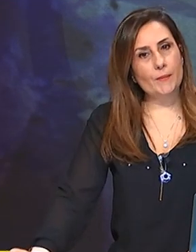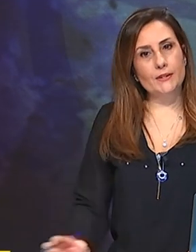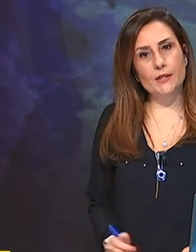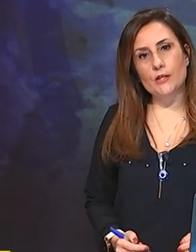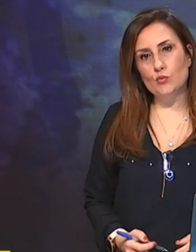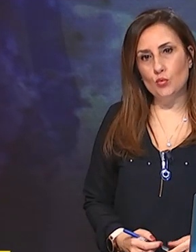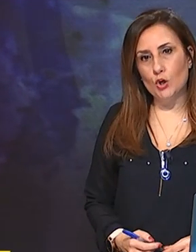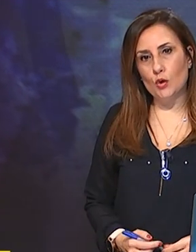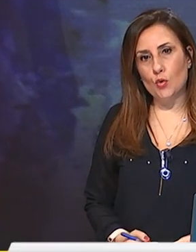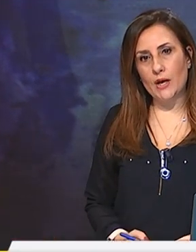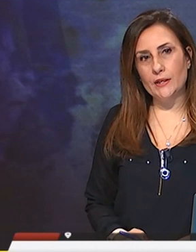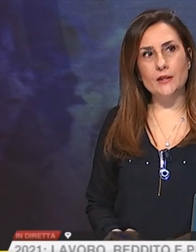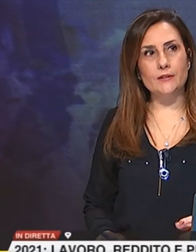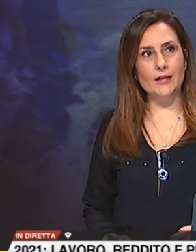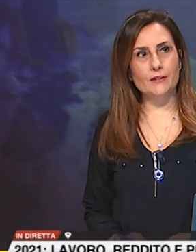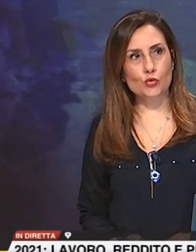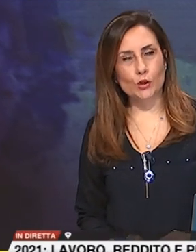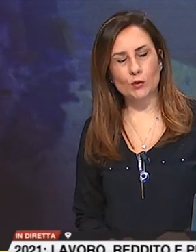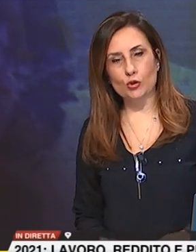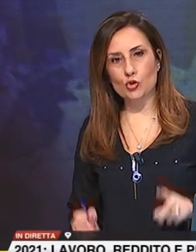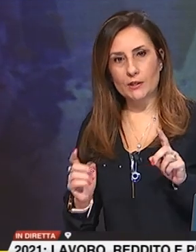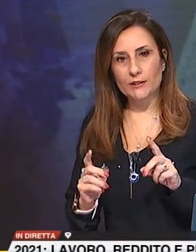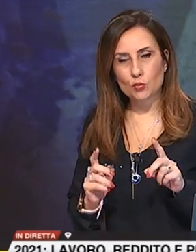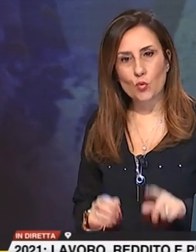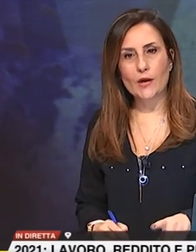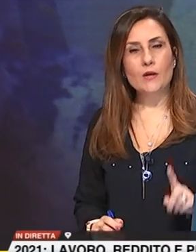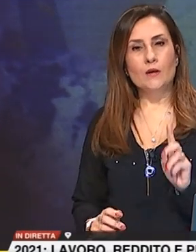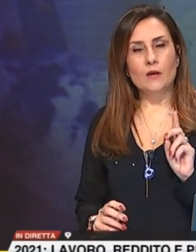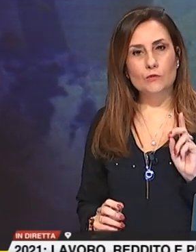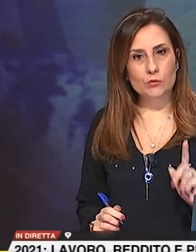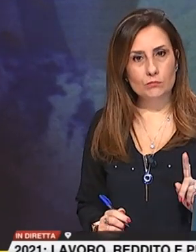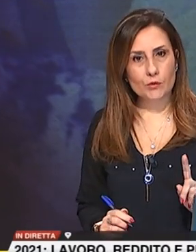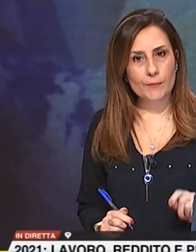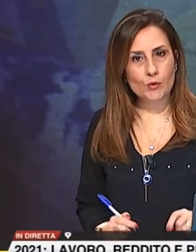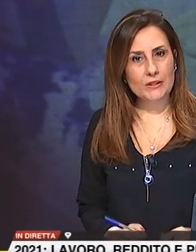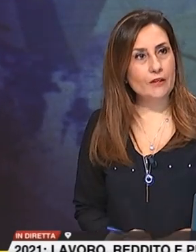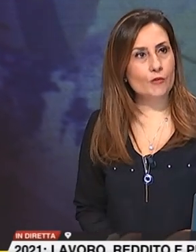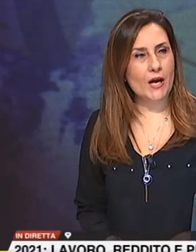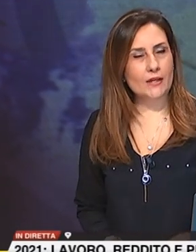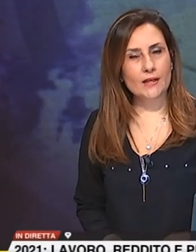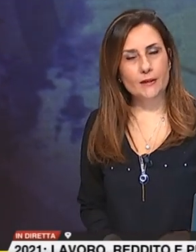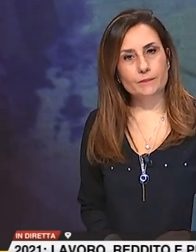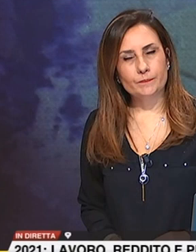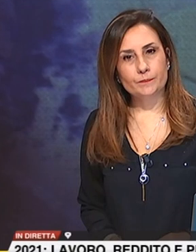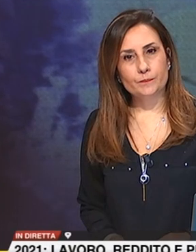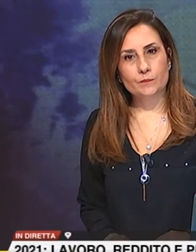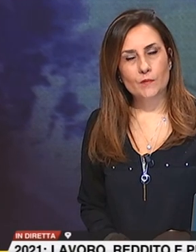Rieccoci nuovamente in studio, ancora in diretta, sono le 14.32. Dovremmo avere una